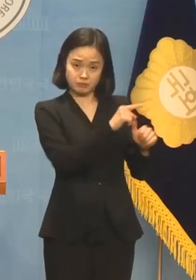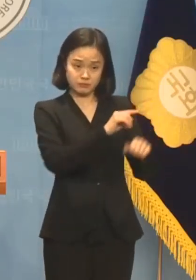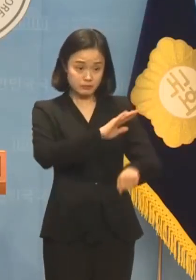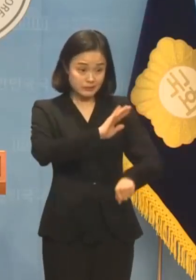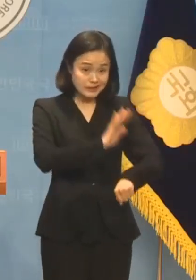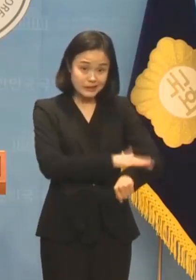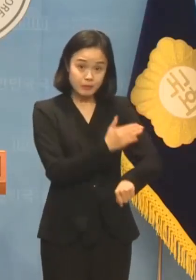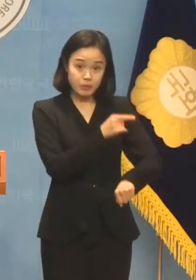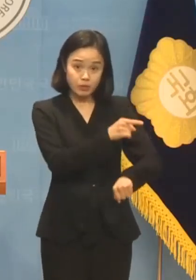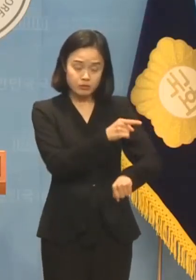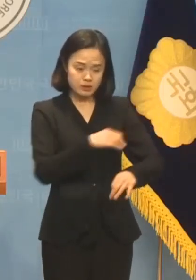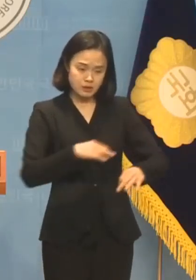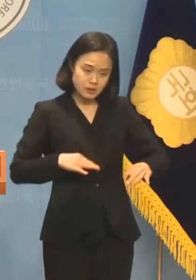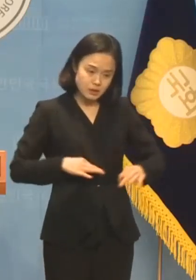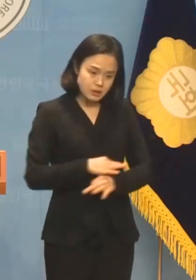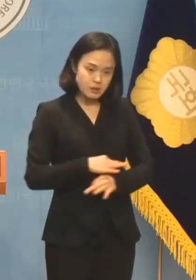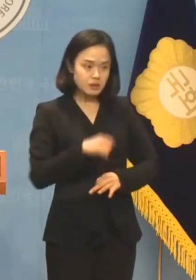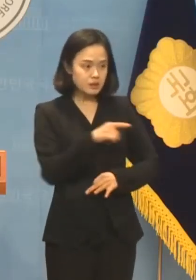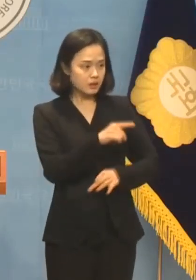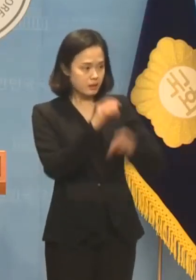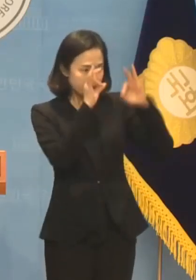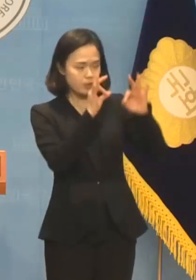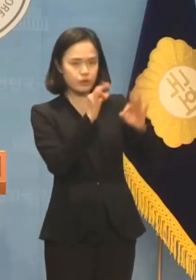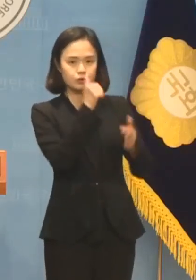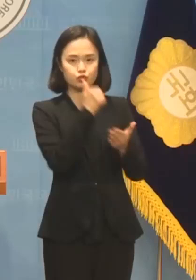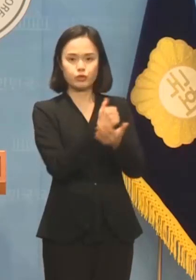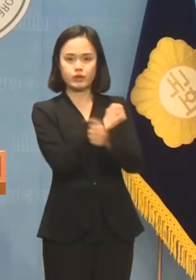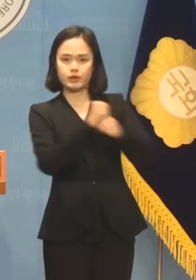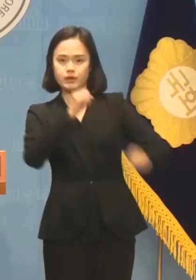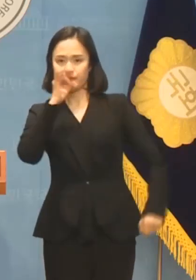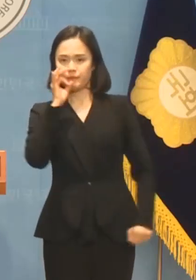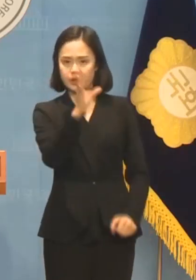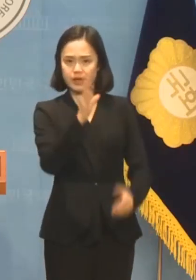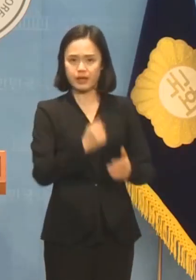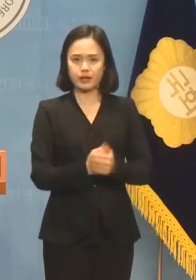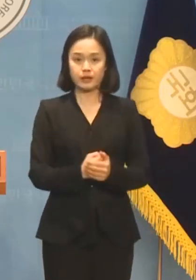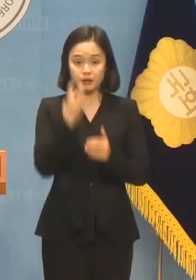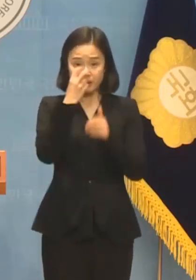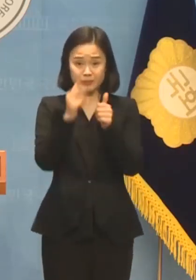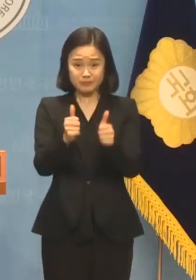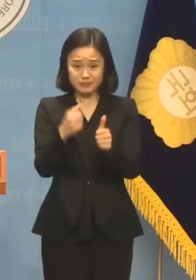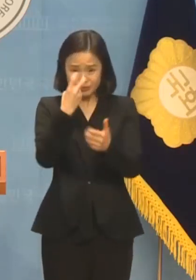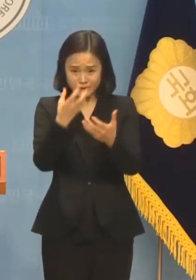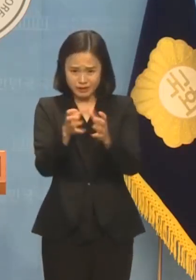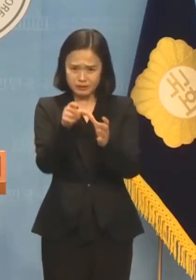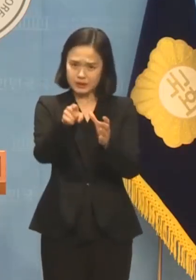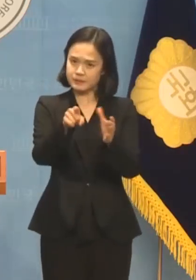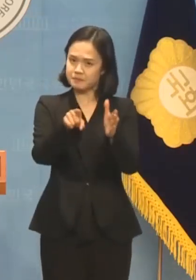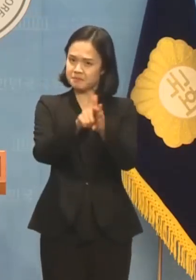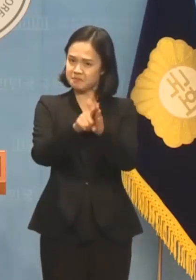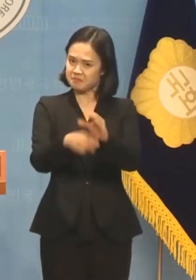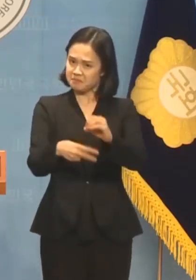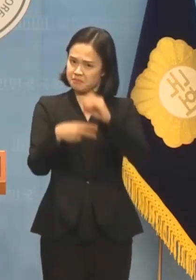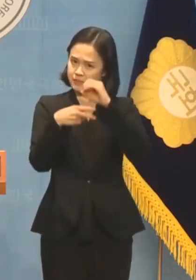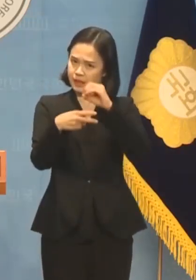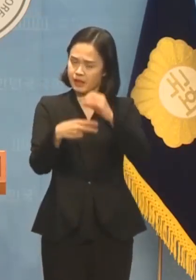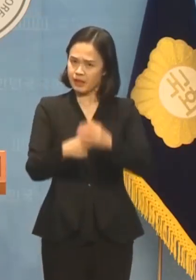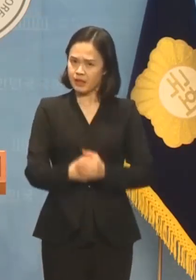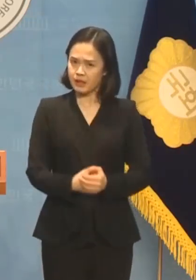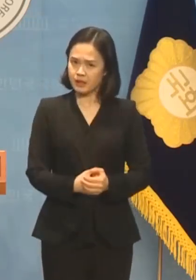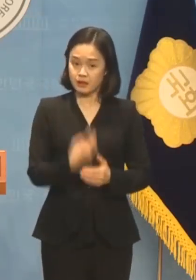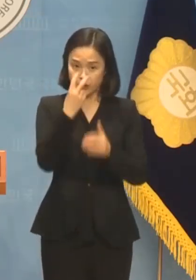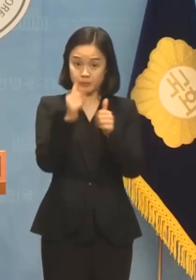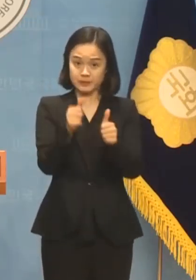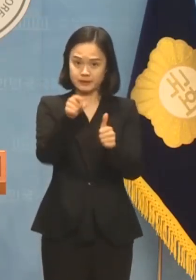시도를 더 이상 용납할 수 없습니다. 검찰 수사팀도 믿을 수가 없습니다. 검찰도